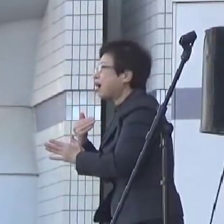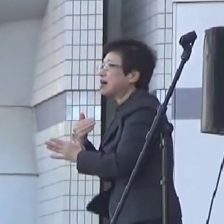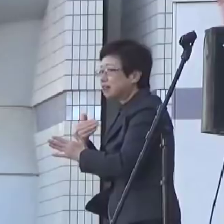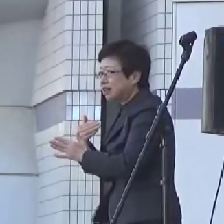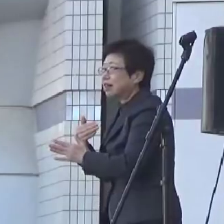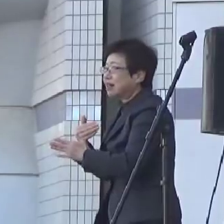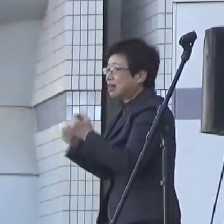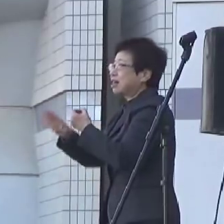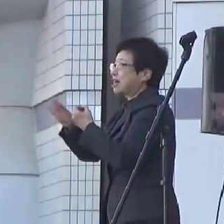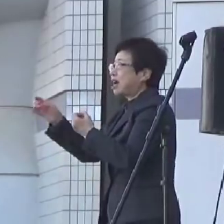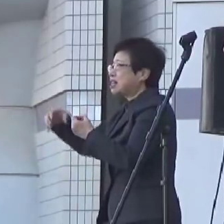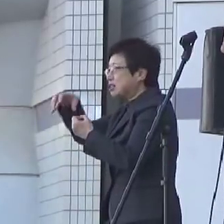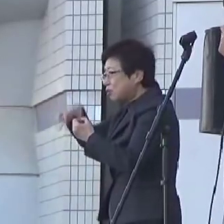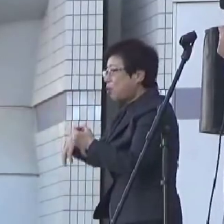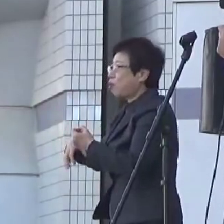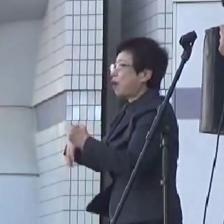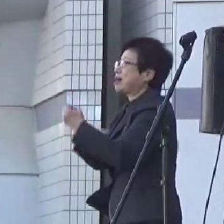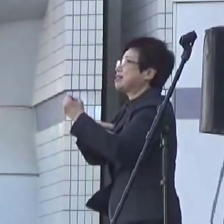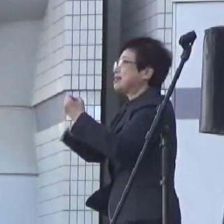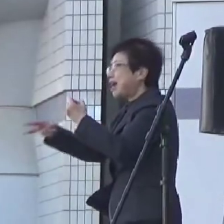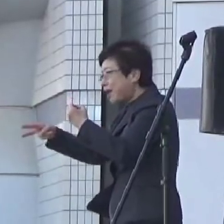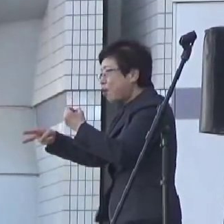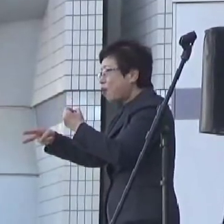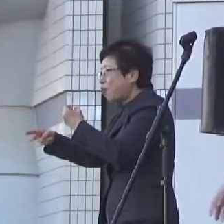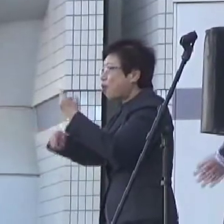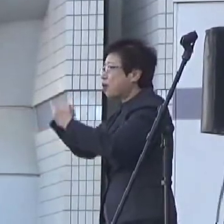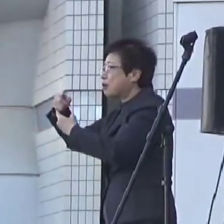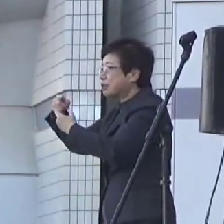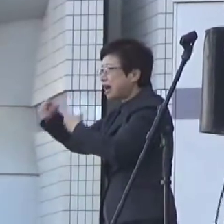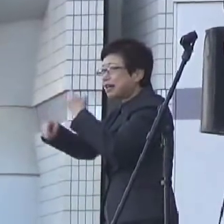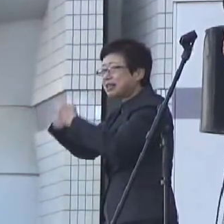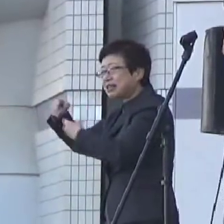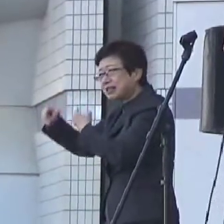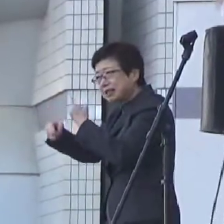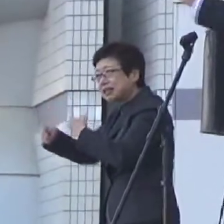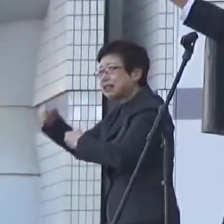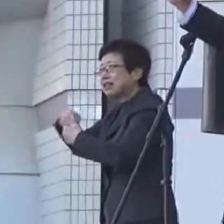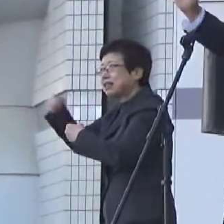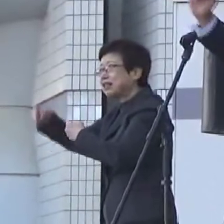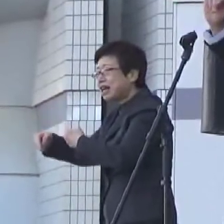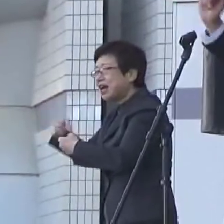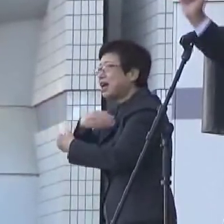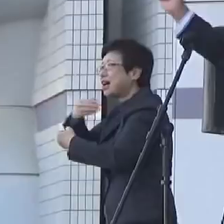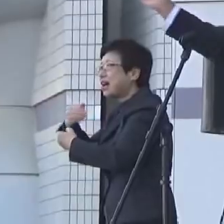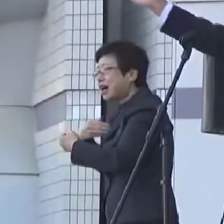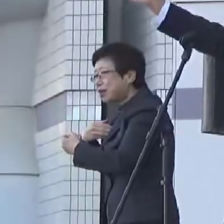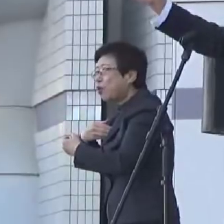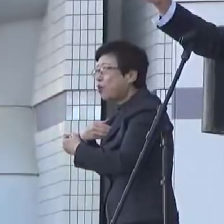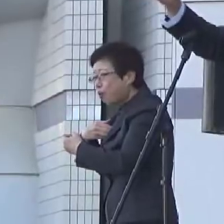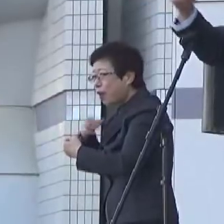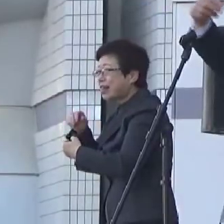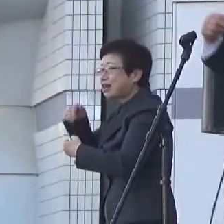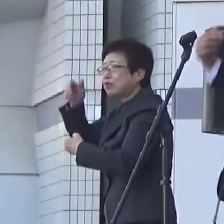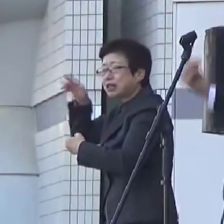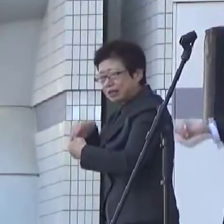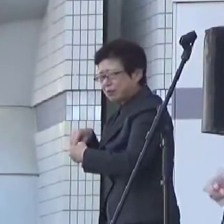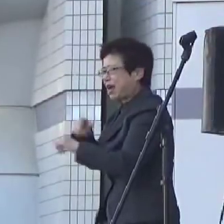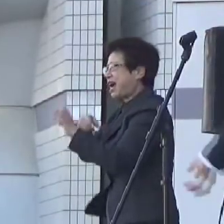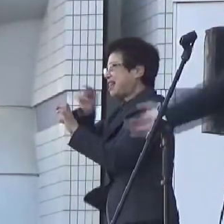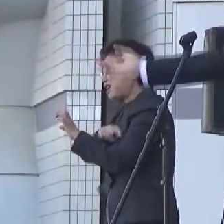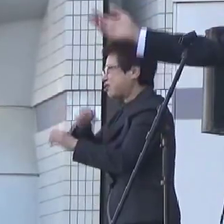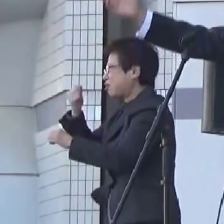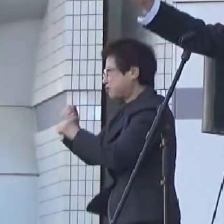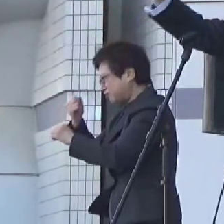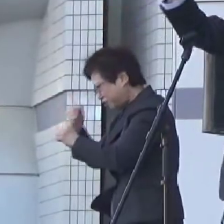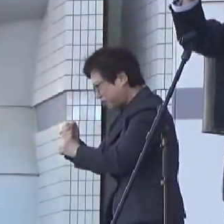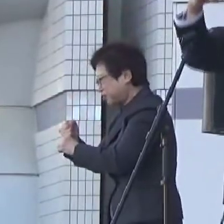ゼロ、そして再生可能エネルギーの世界を作る、今のさまざまなお話もありました、もう原発がどんなに悪いのかひ